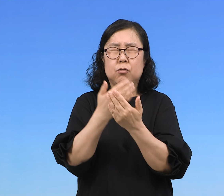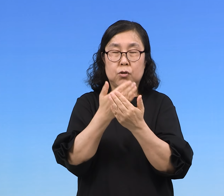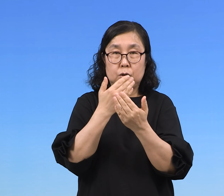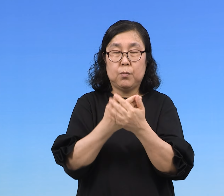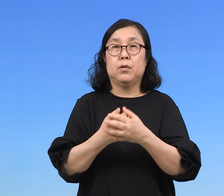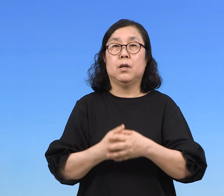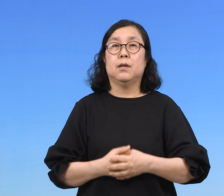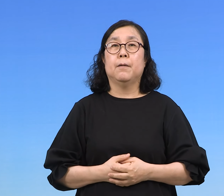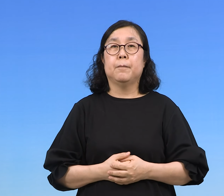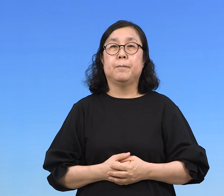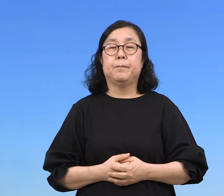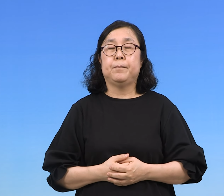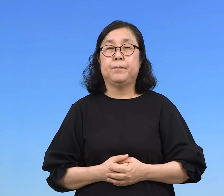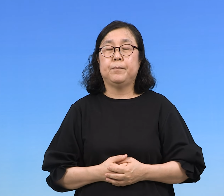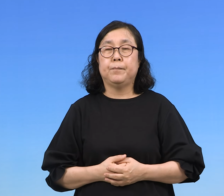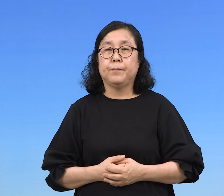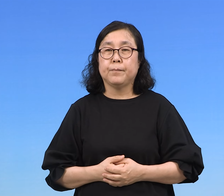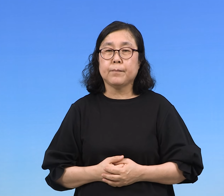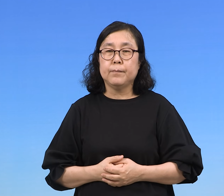원합니다.